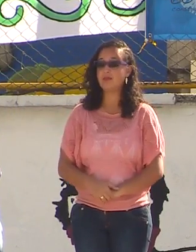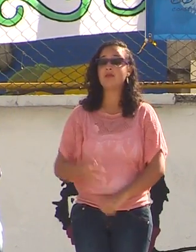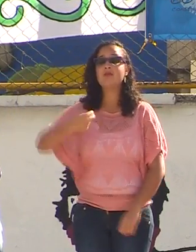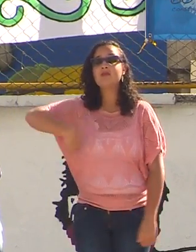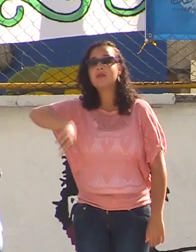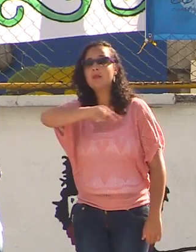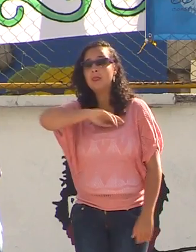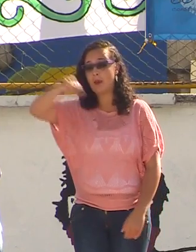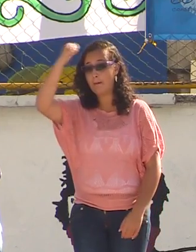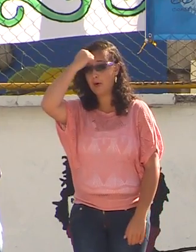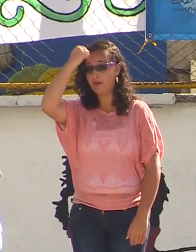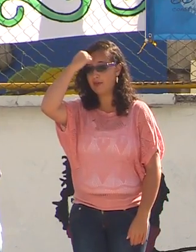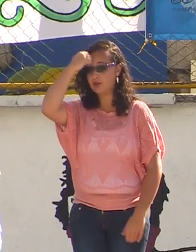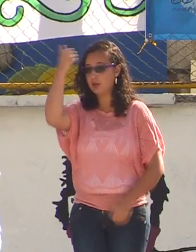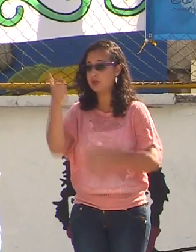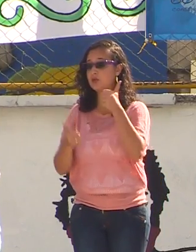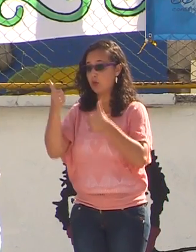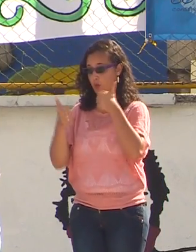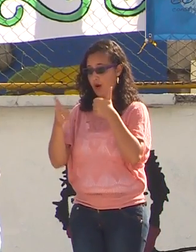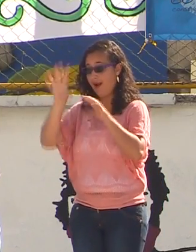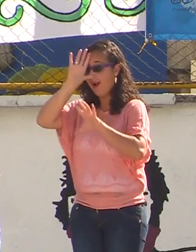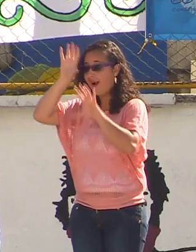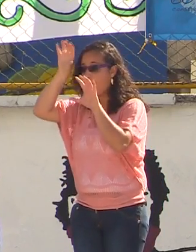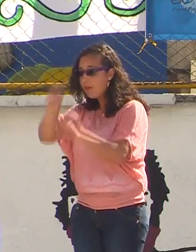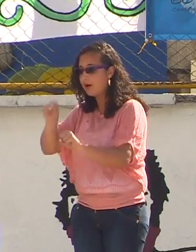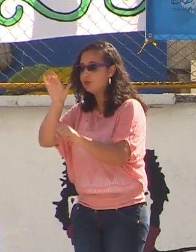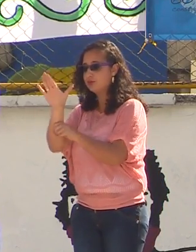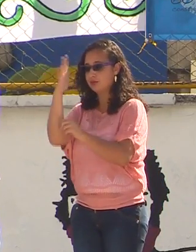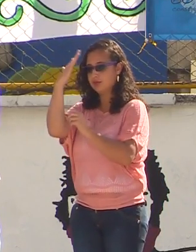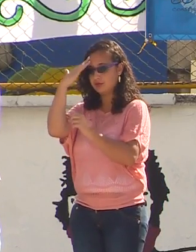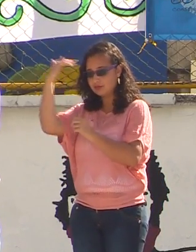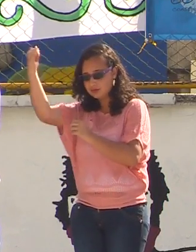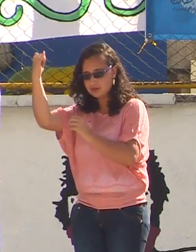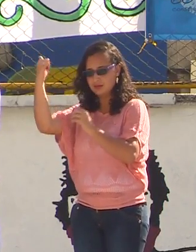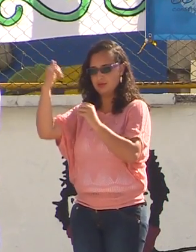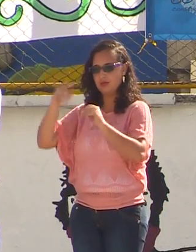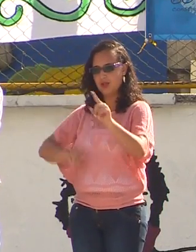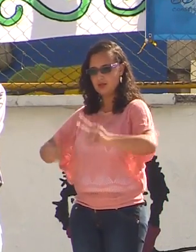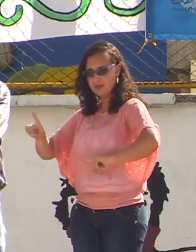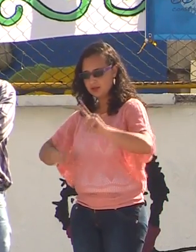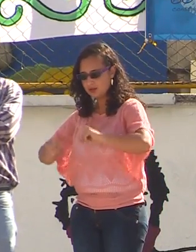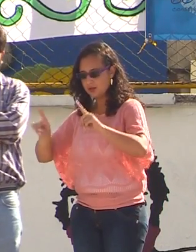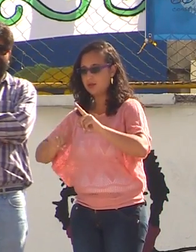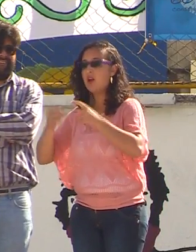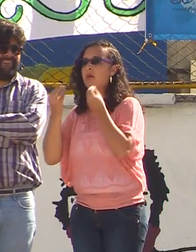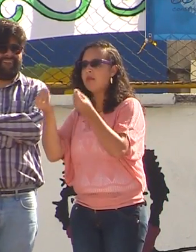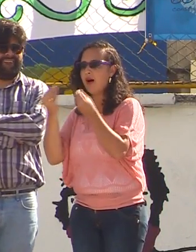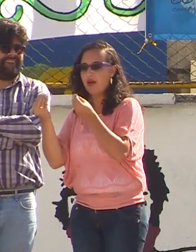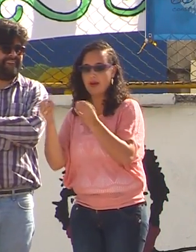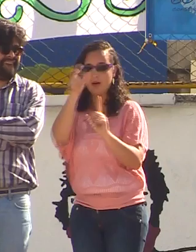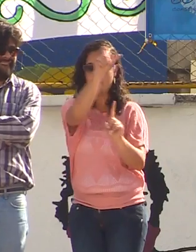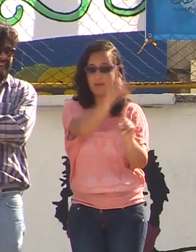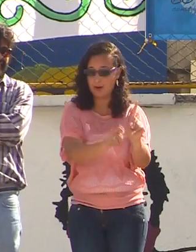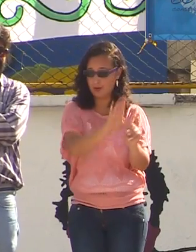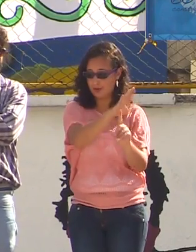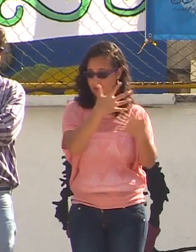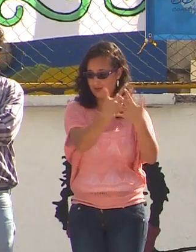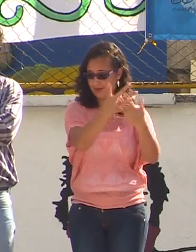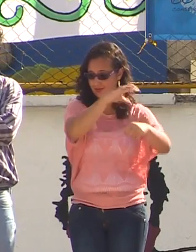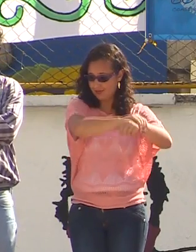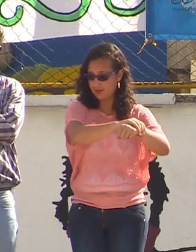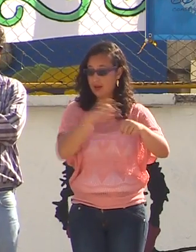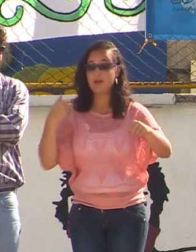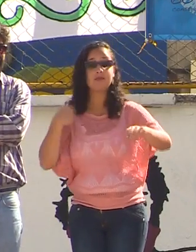capacidad administrativa y académica para garantizar al aspirante el acceso y